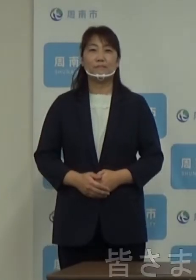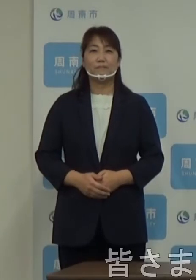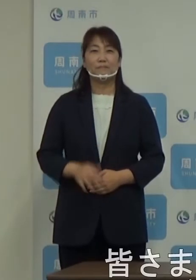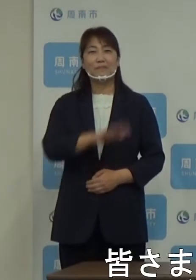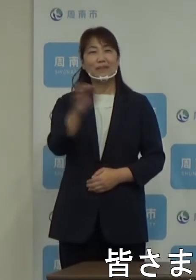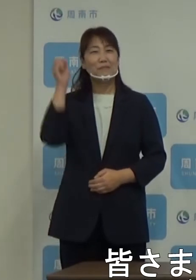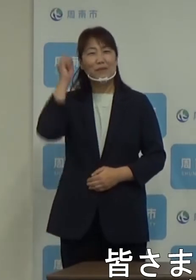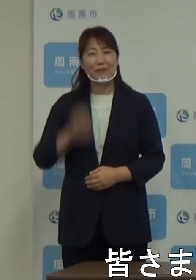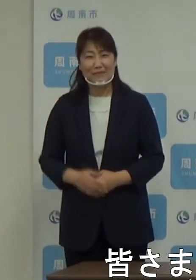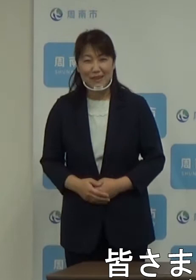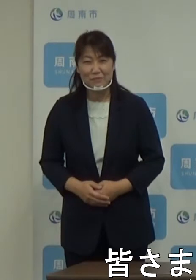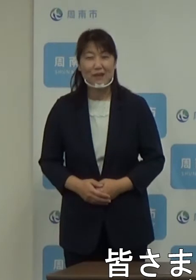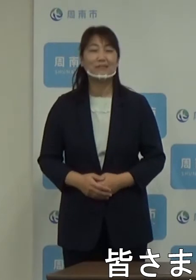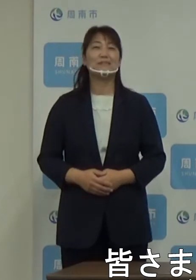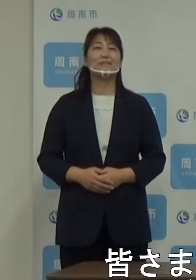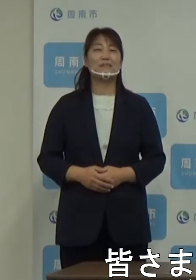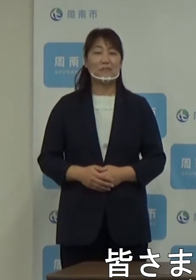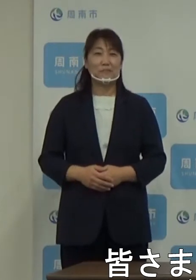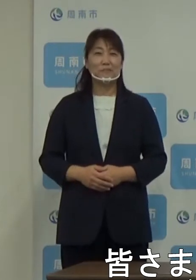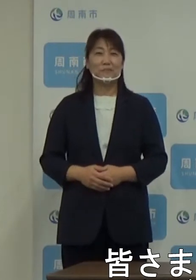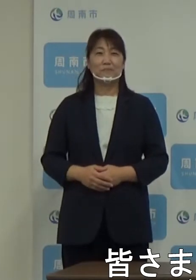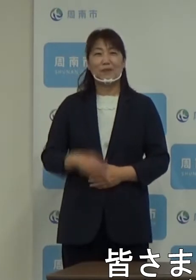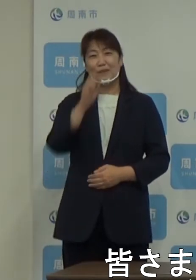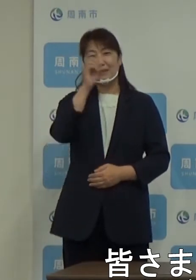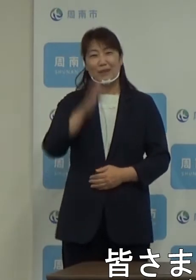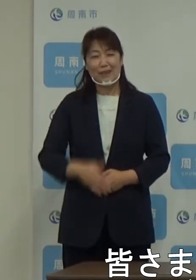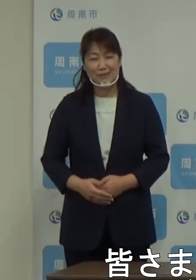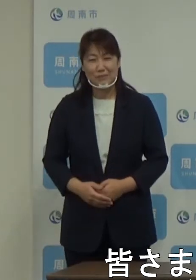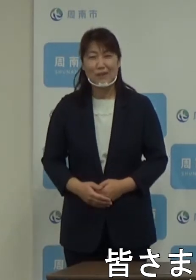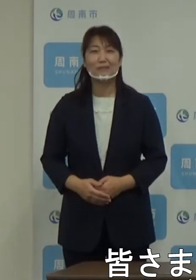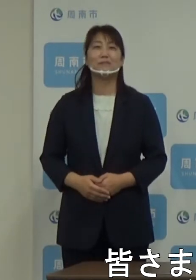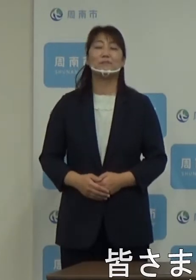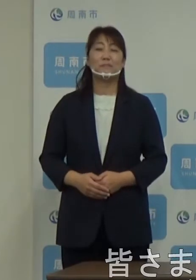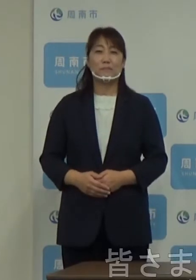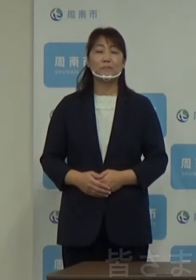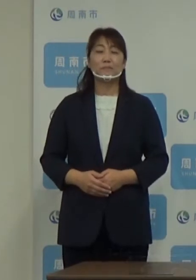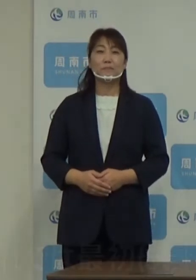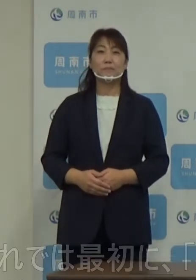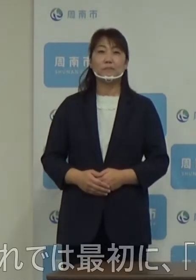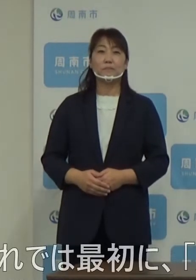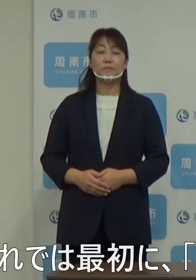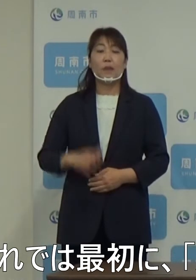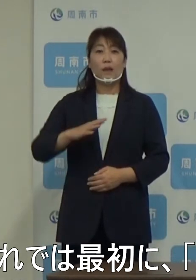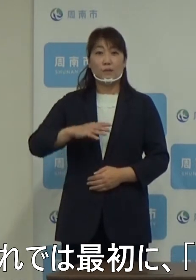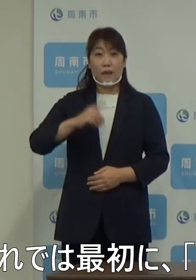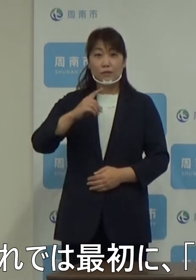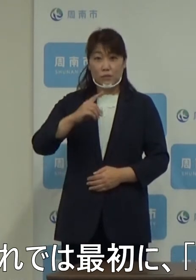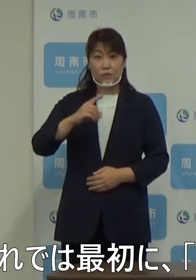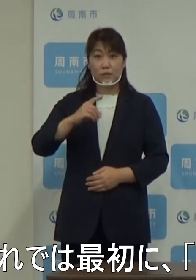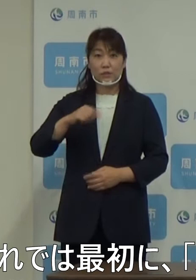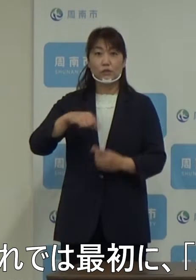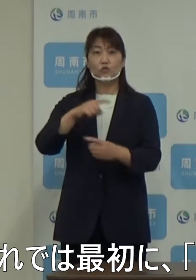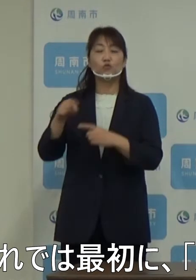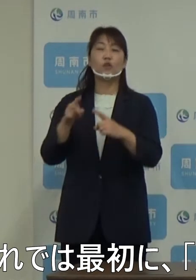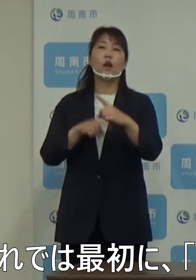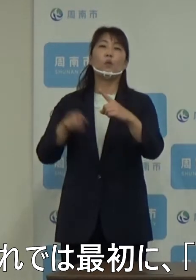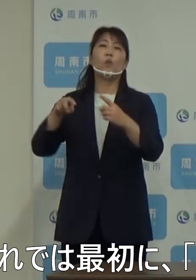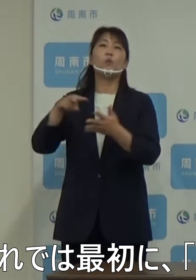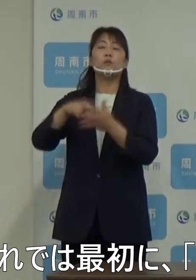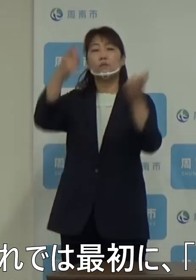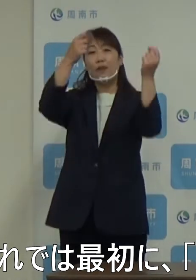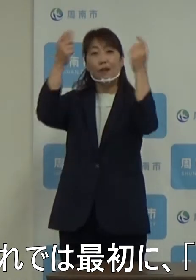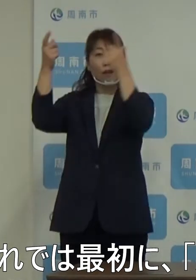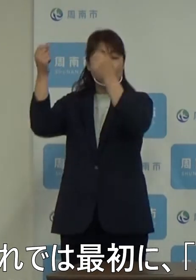はい、皆様おはようございます、どうぞよろしくお願いいたします。それでは最初に周南公立大